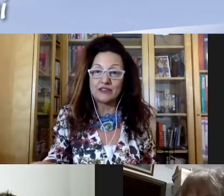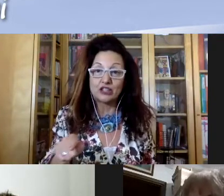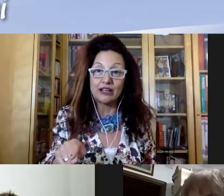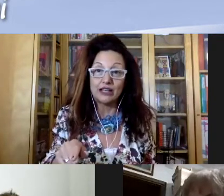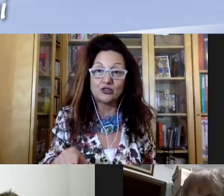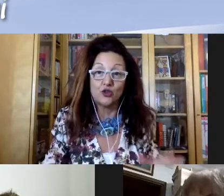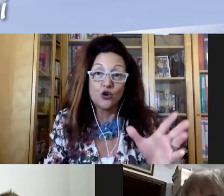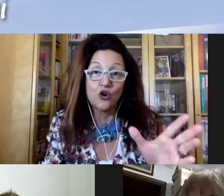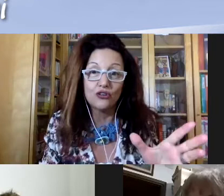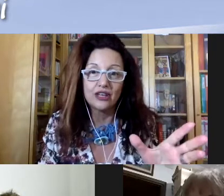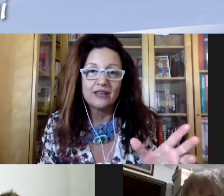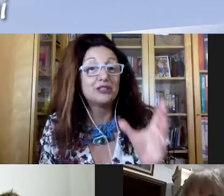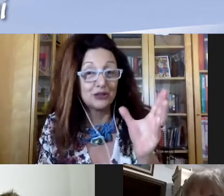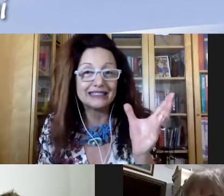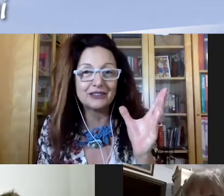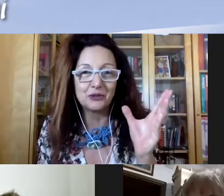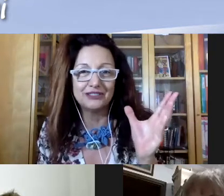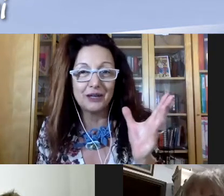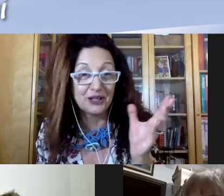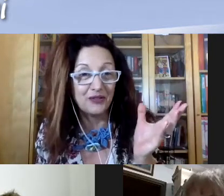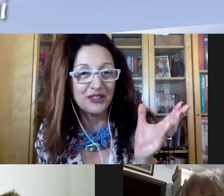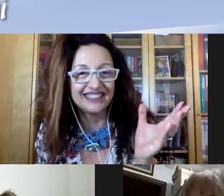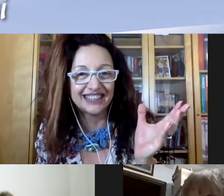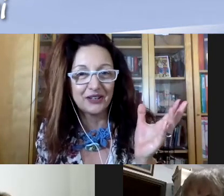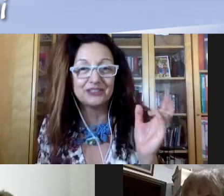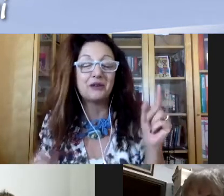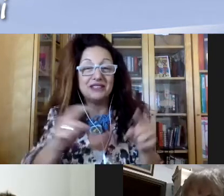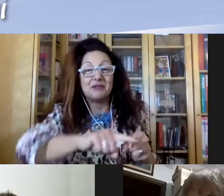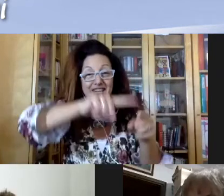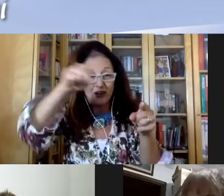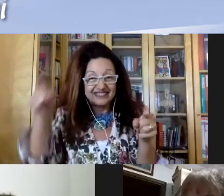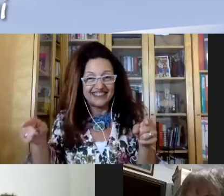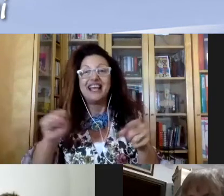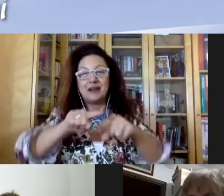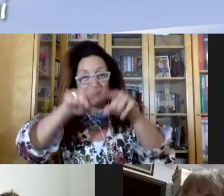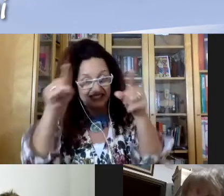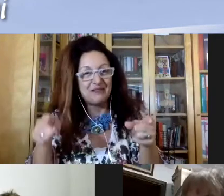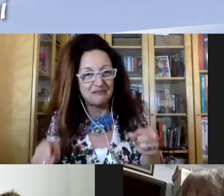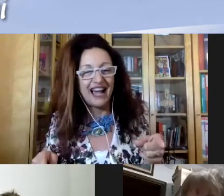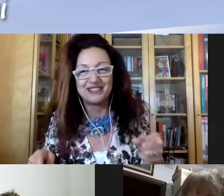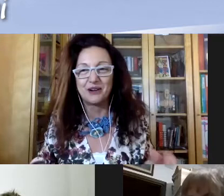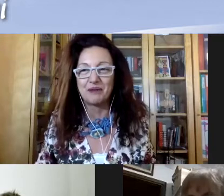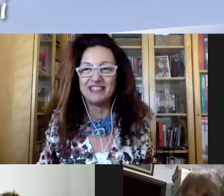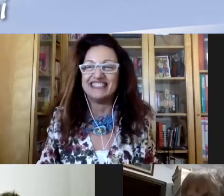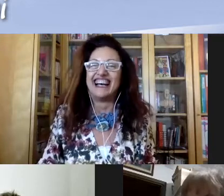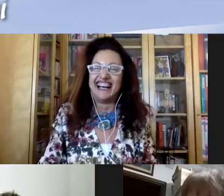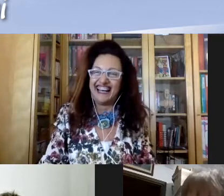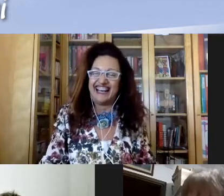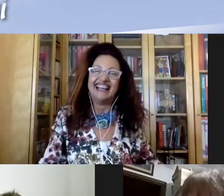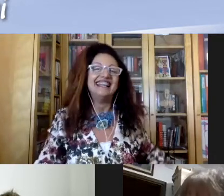momento e diceva sei tornato adesso? No, mi sono alzato con te perché ho voglia di stare con te, quindi quella notte la passavi in bianco,